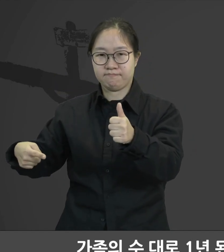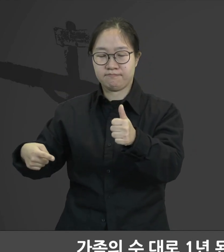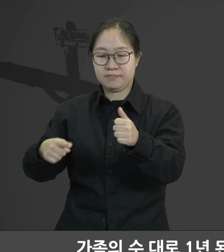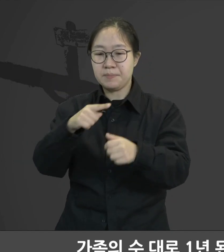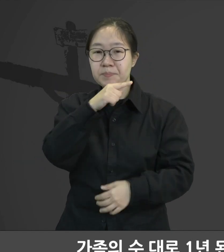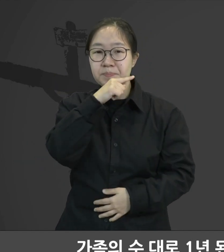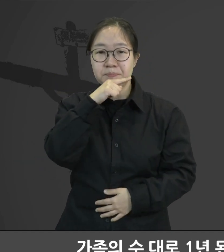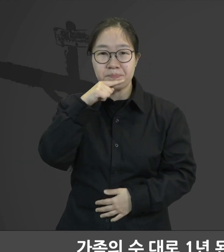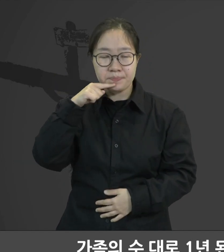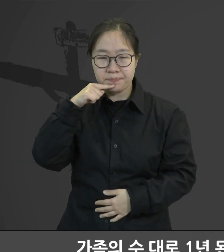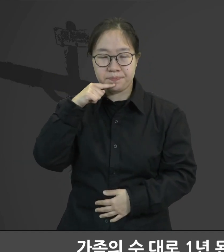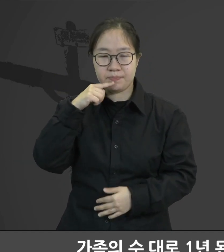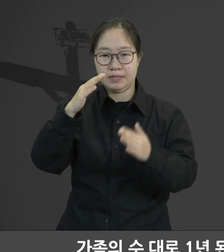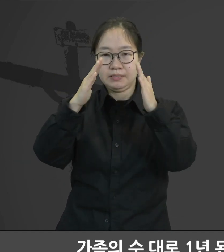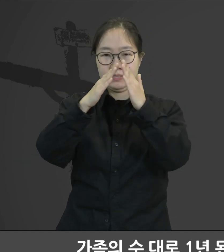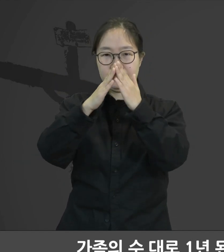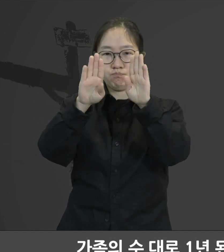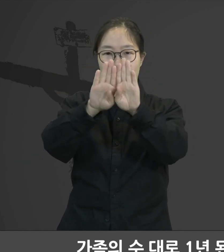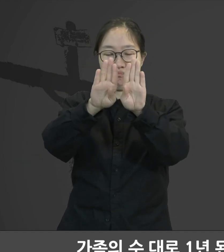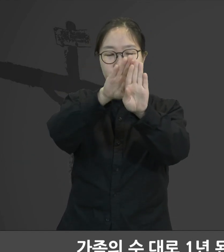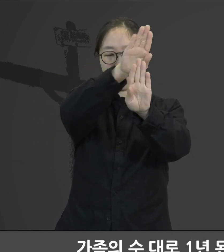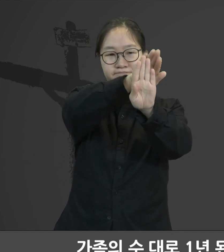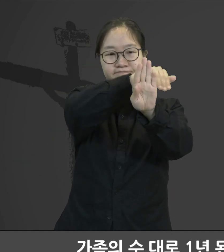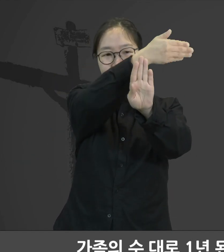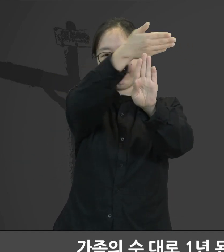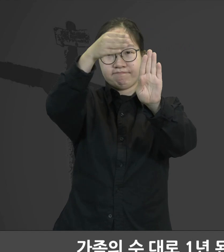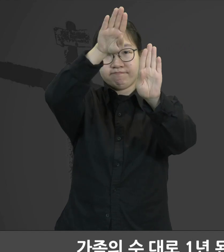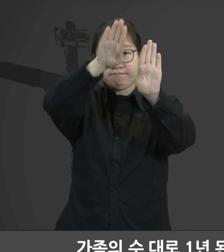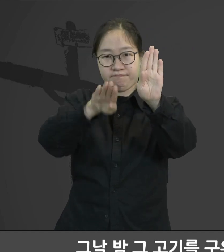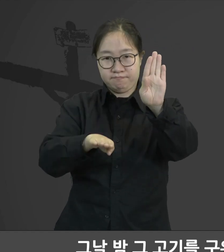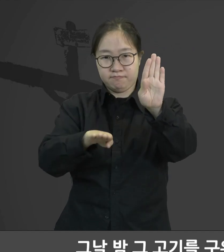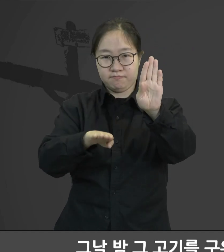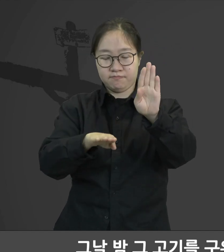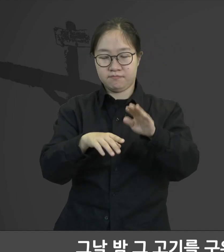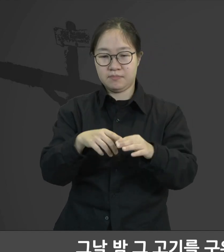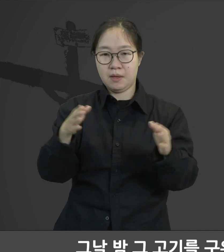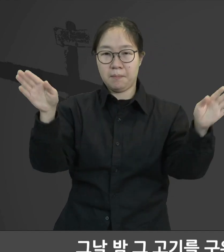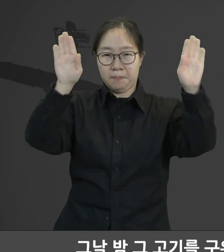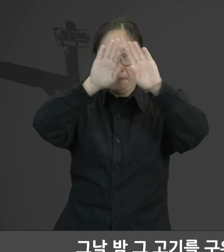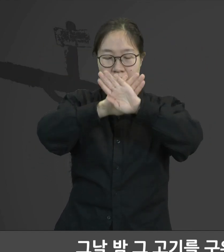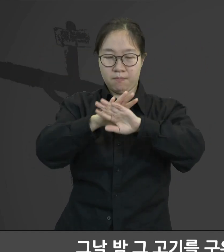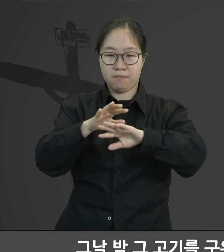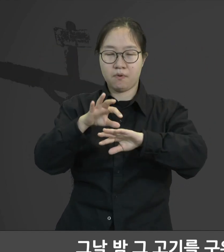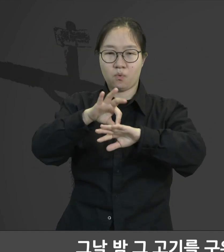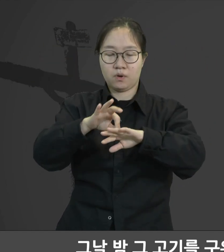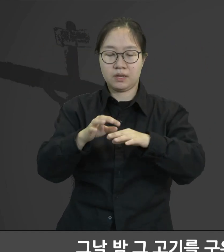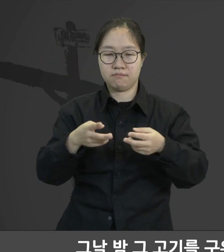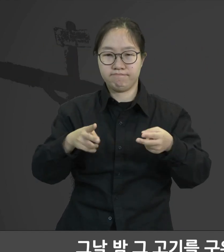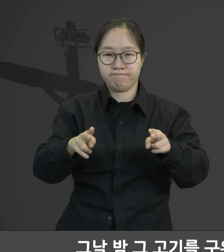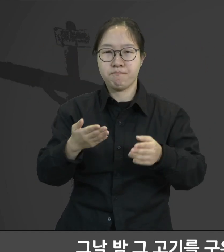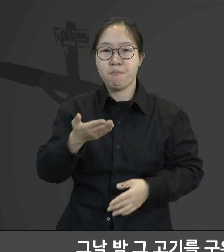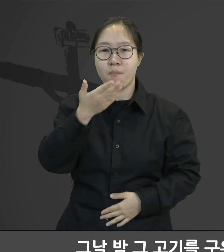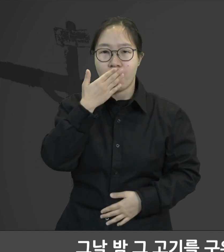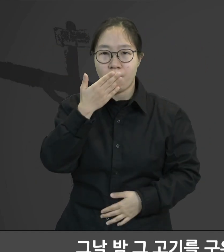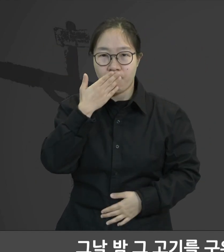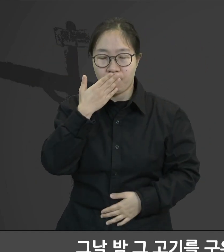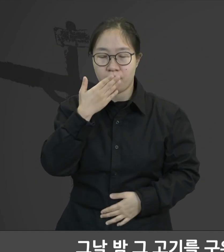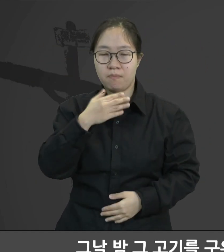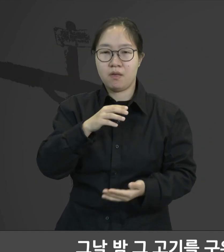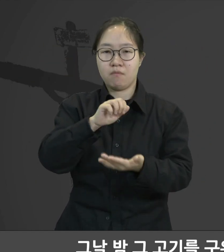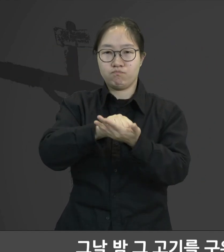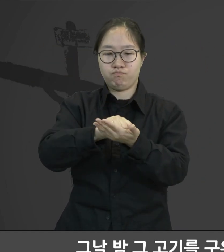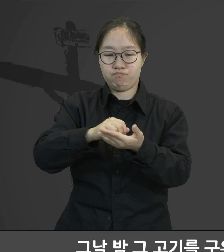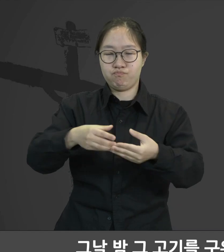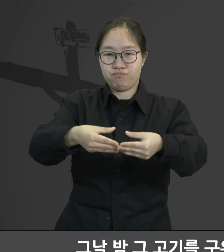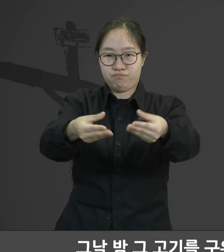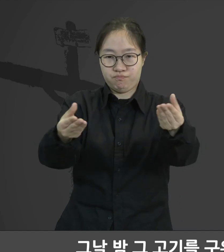취해 그 피를 집 좌우 문설주와 인방에 바른 후 그날 밤 그 고기를 구워 무교병과 쓴